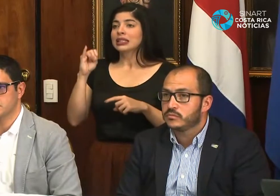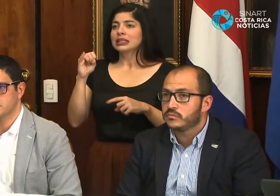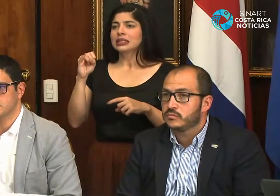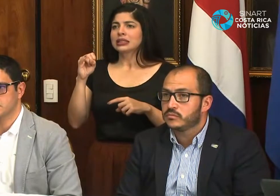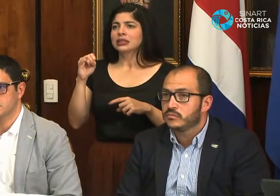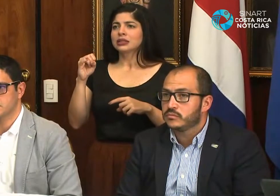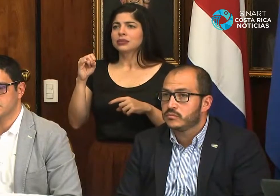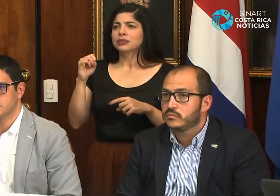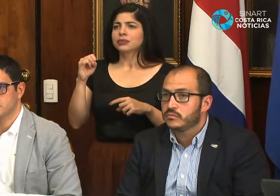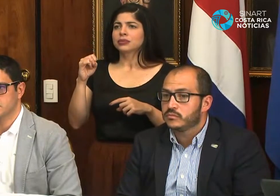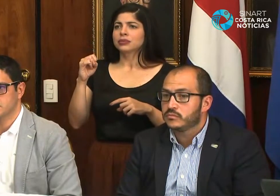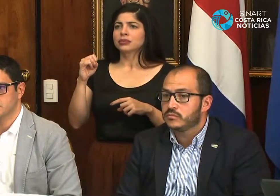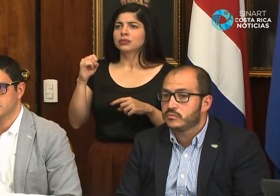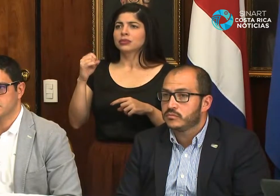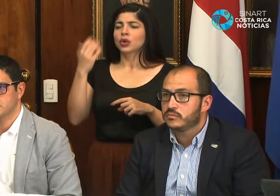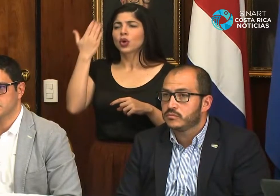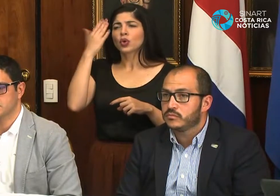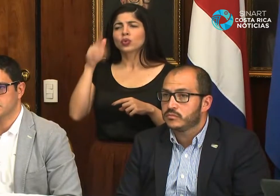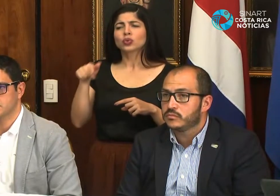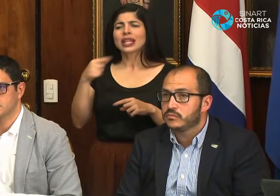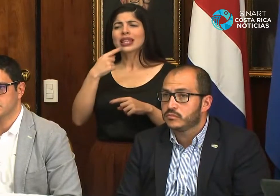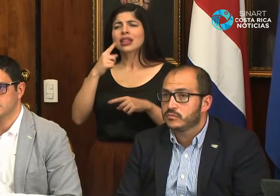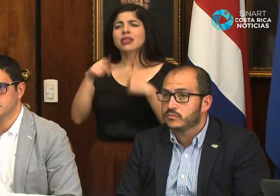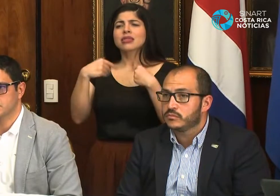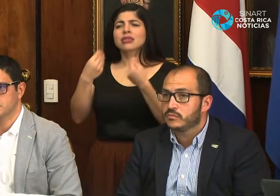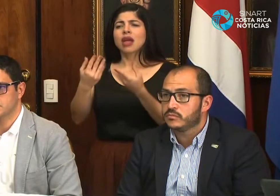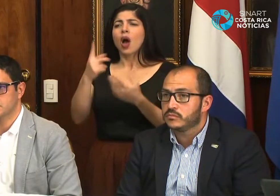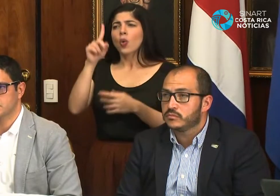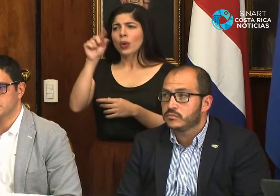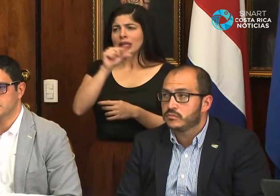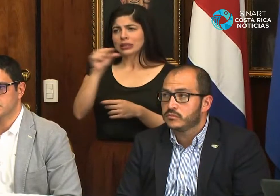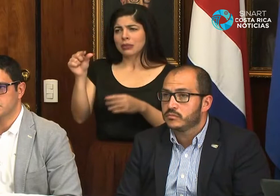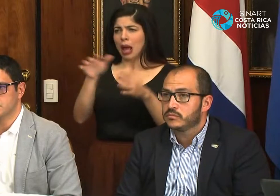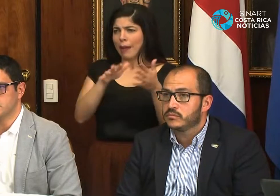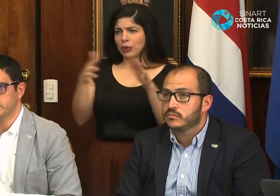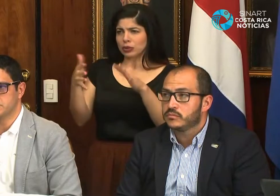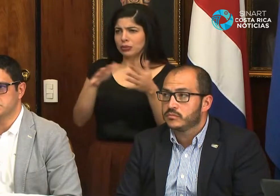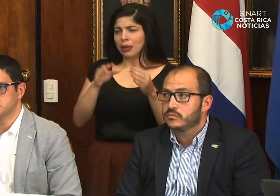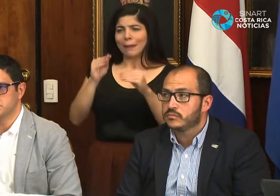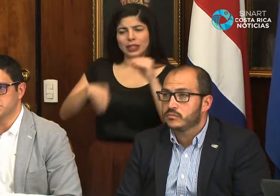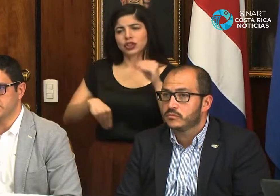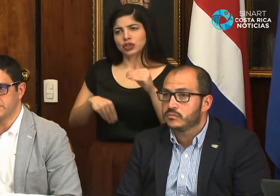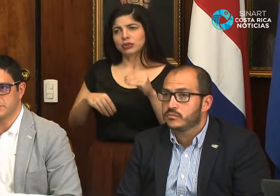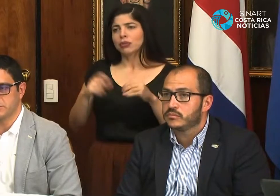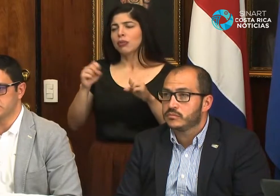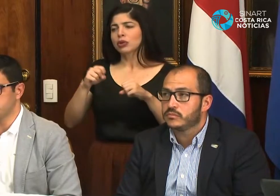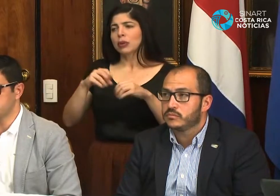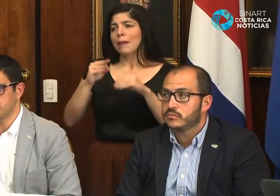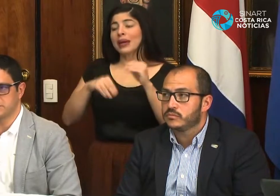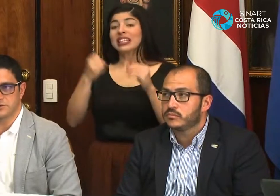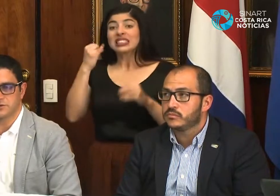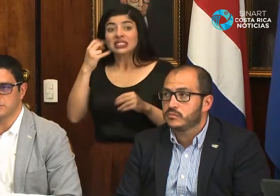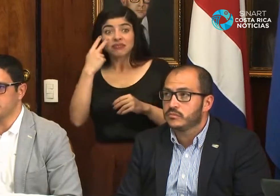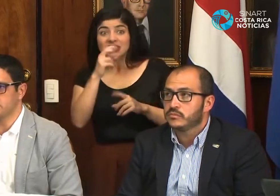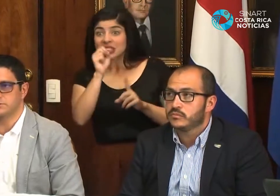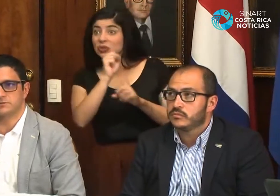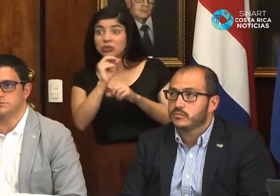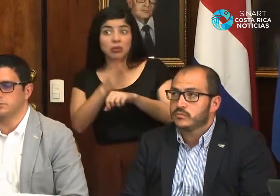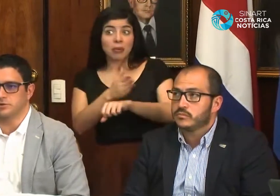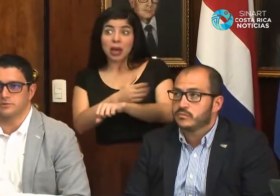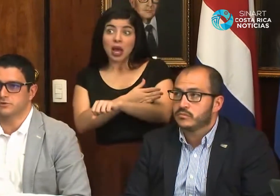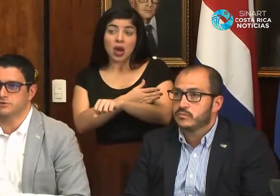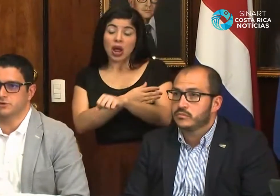sé si usted dijo que iban a dar un lapso de una semana aproximadamente. Menos, posiblemente menos. Si vemos que la situación no